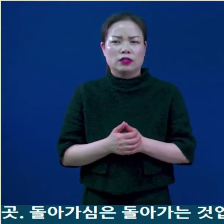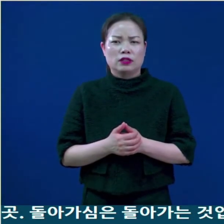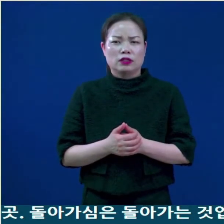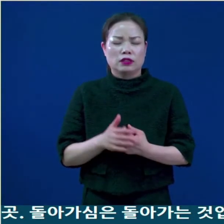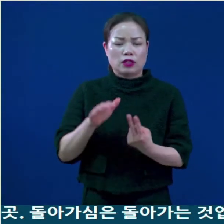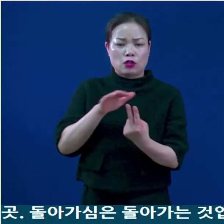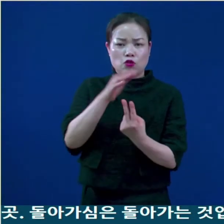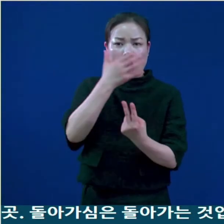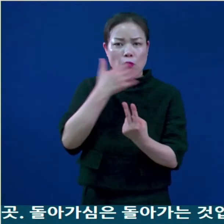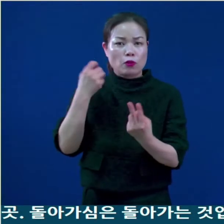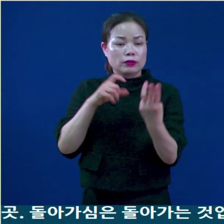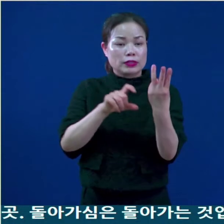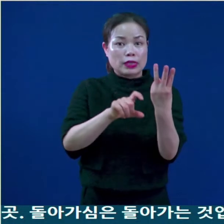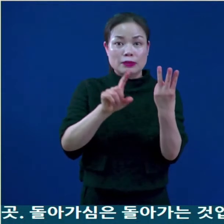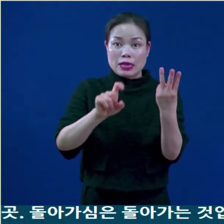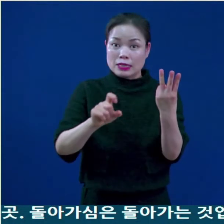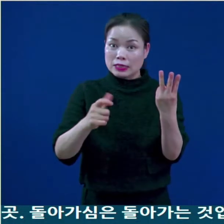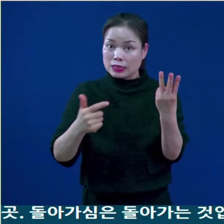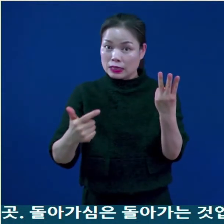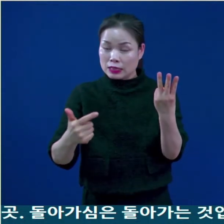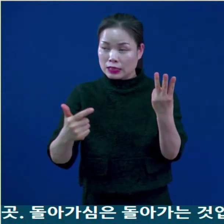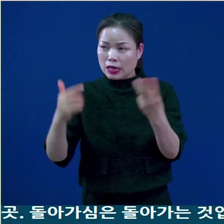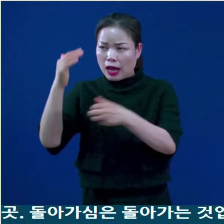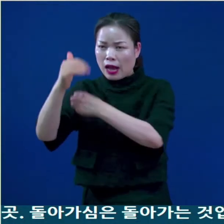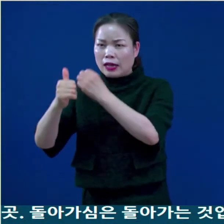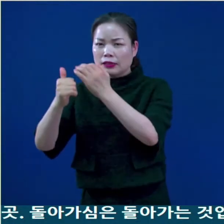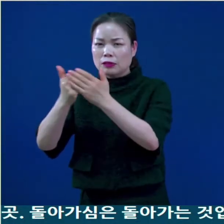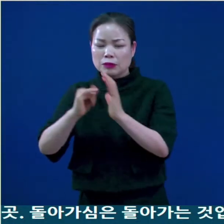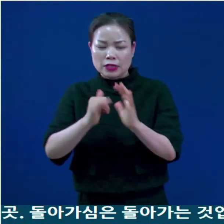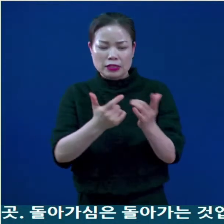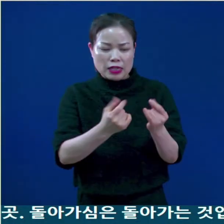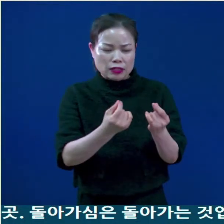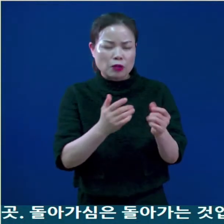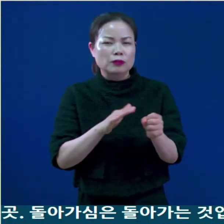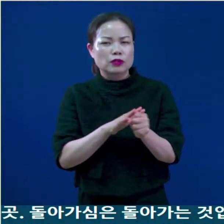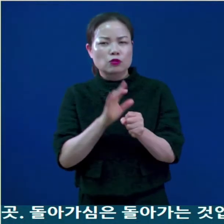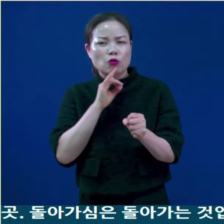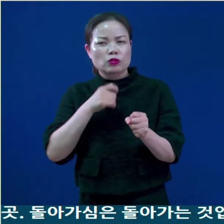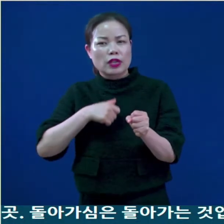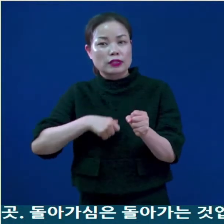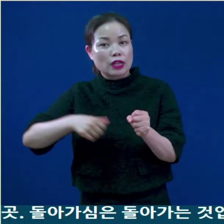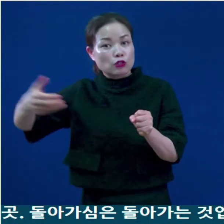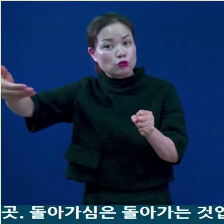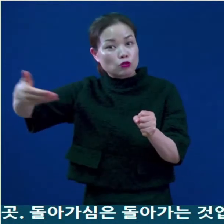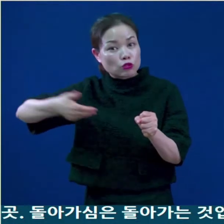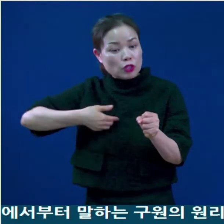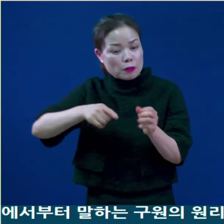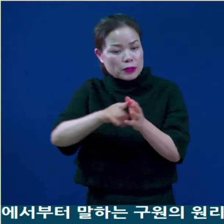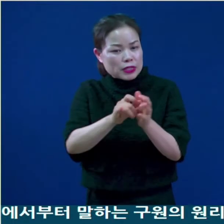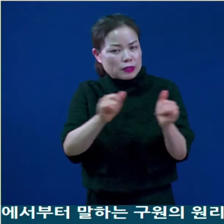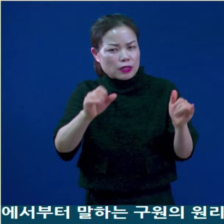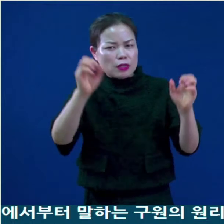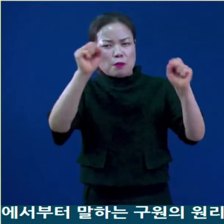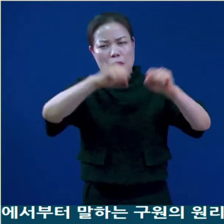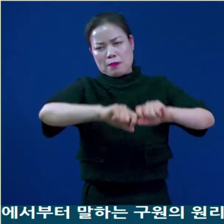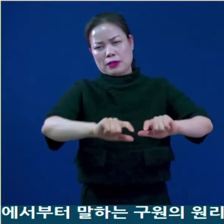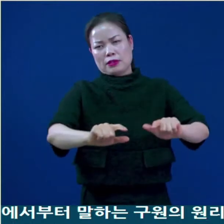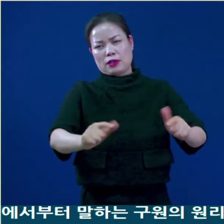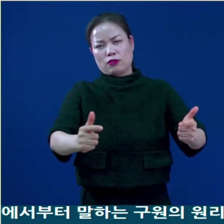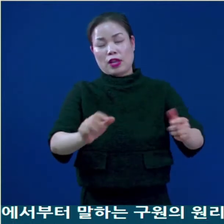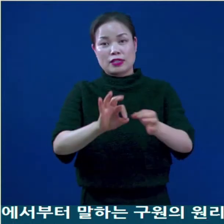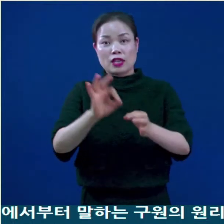3장 16절에서 하나님이 세상을 이처럼 사랑하사 독생자를 주셨으니 그를 믿는 자마다 멸망하지